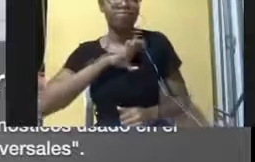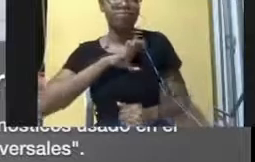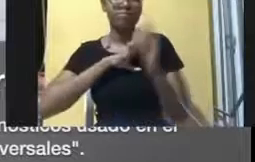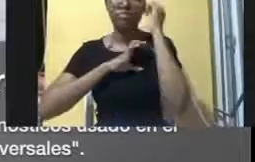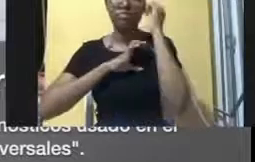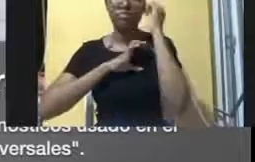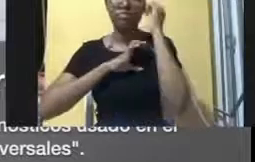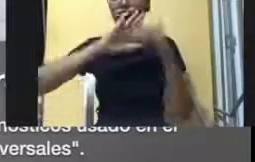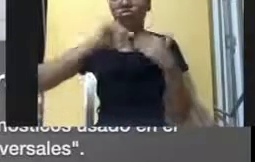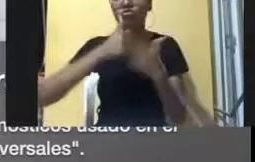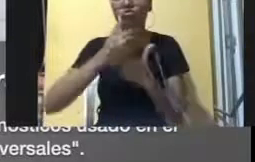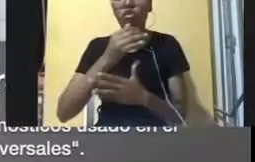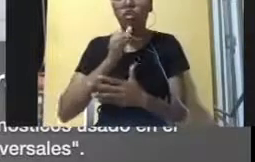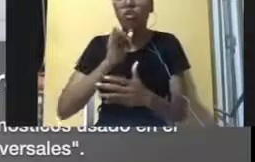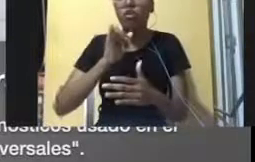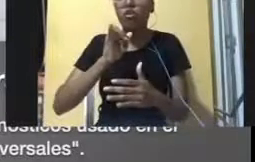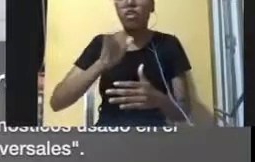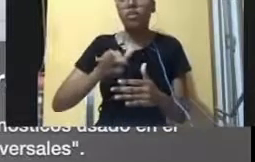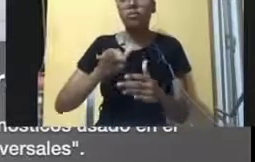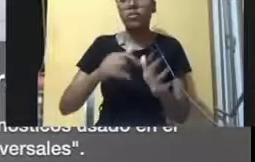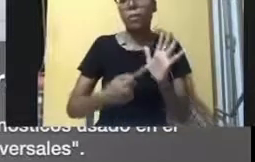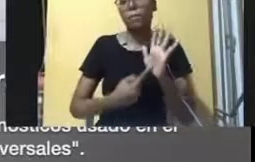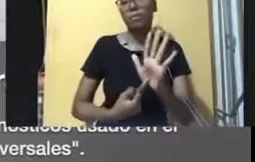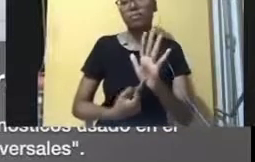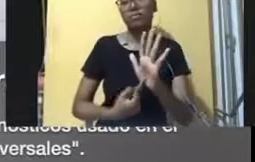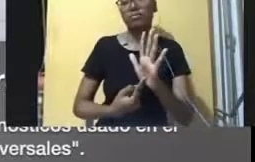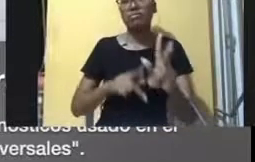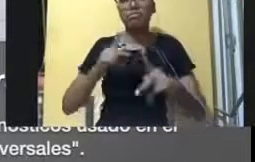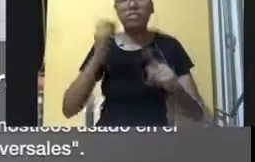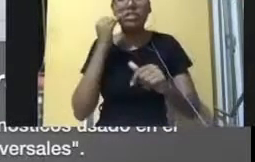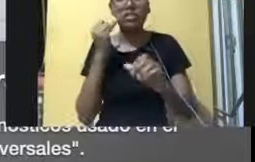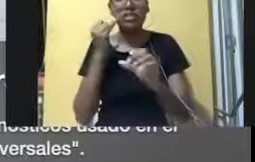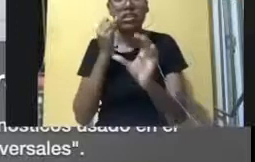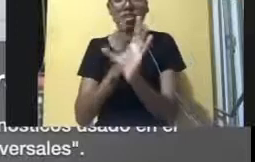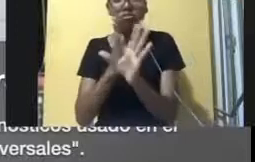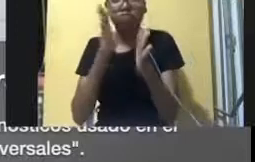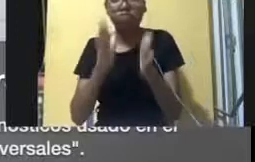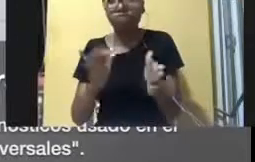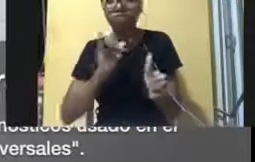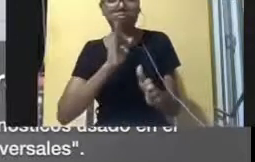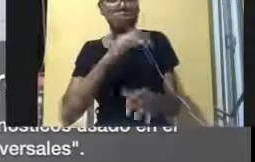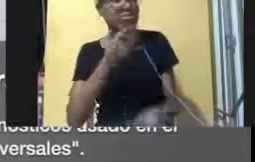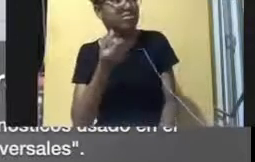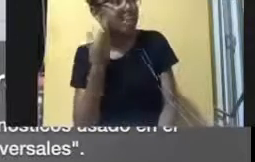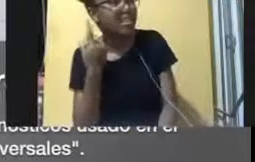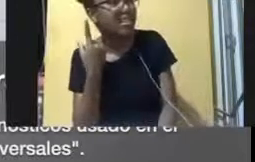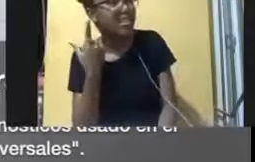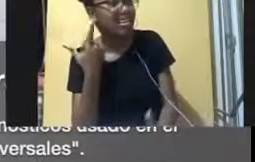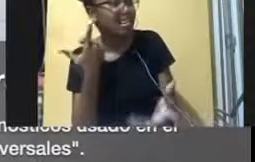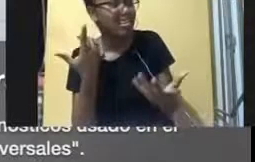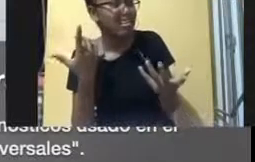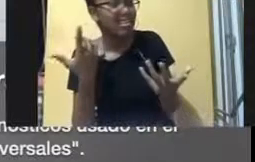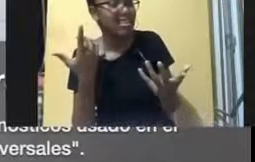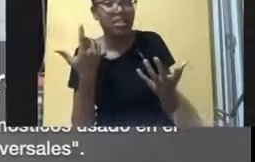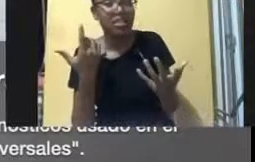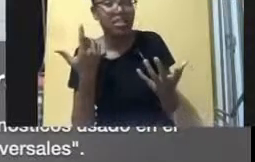persona. Y si el psicólogo no entiende la perspectiva de esa persona, entonces la terapia que va